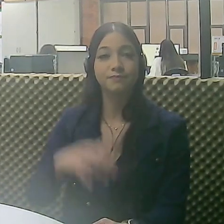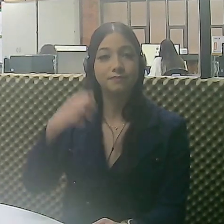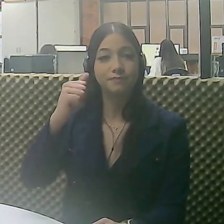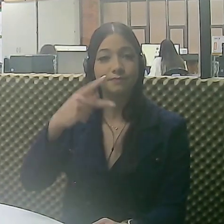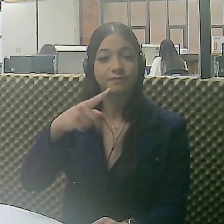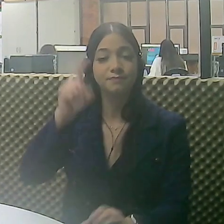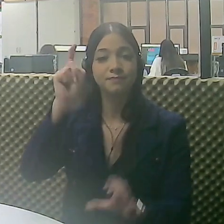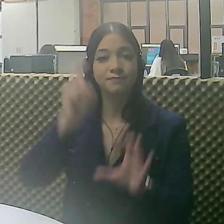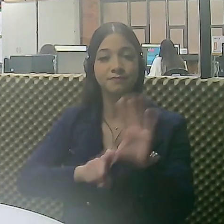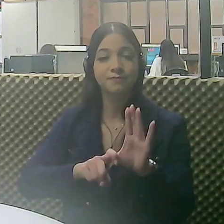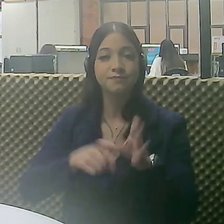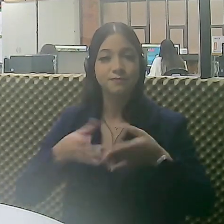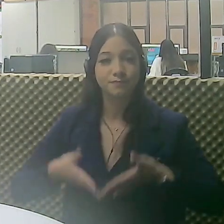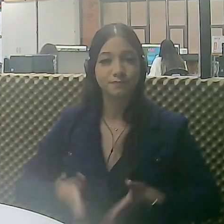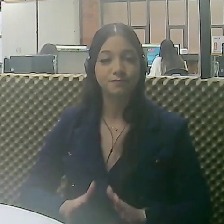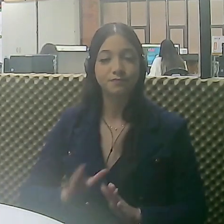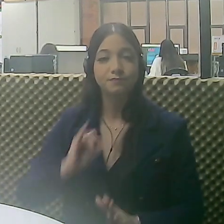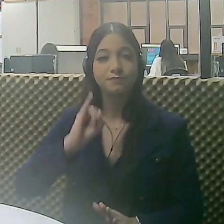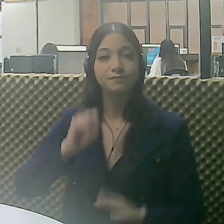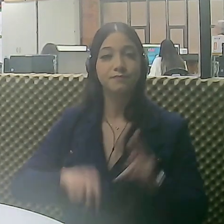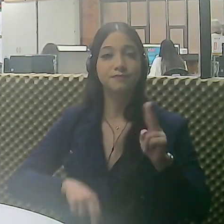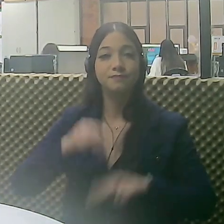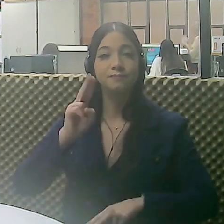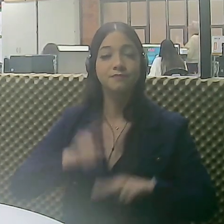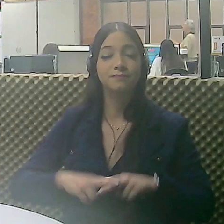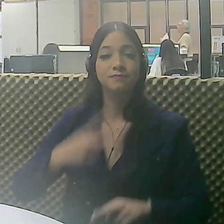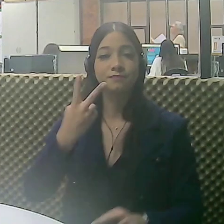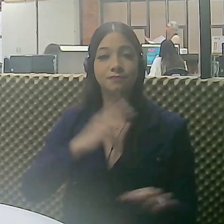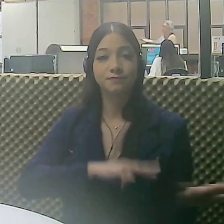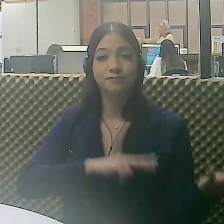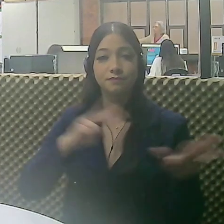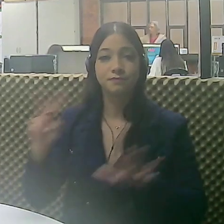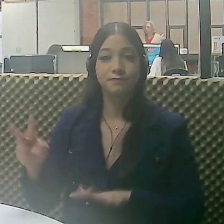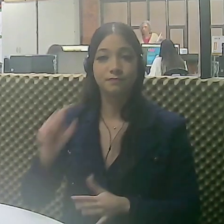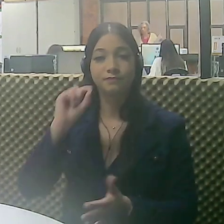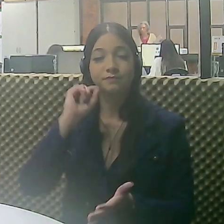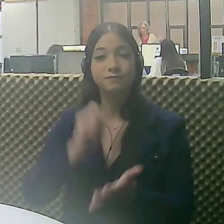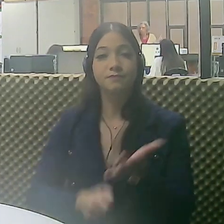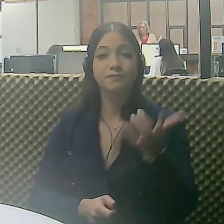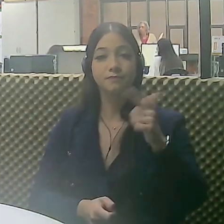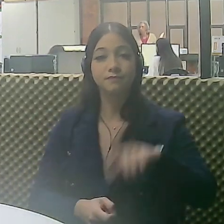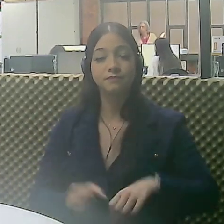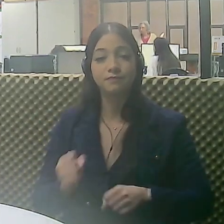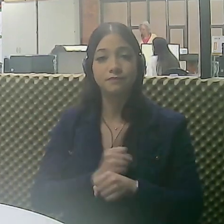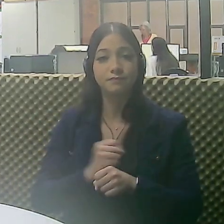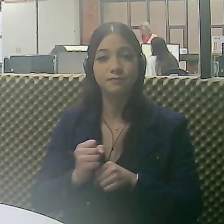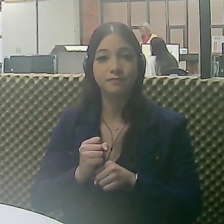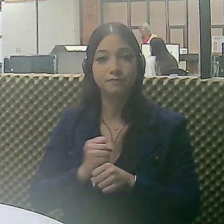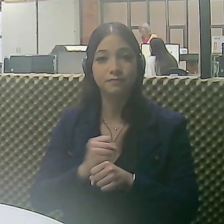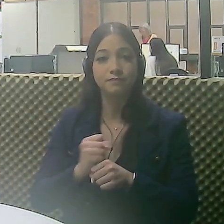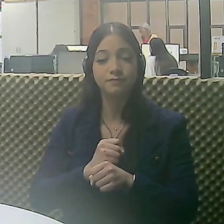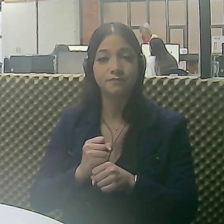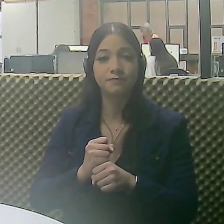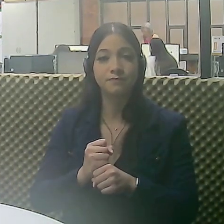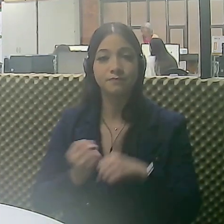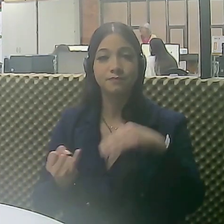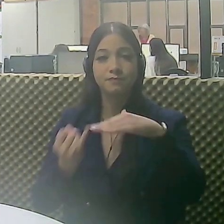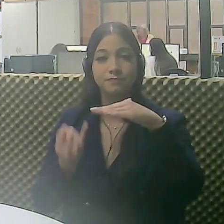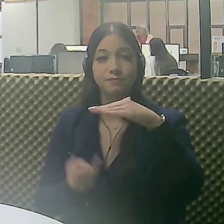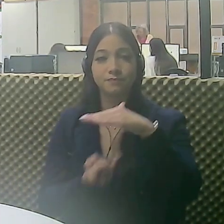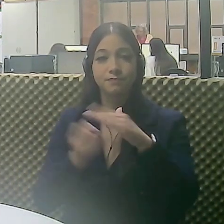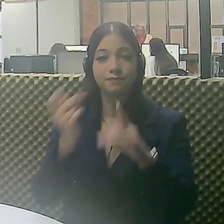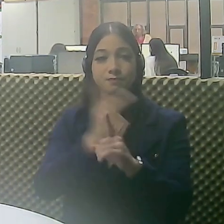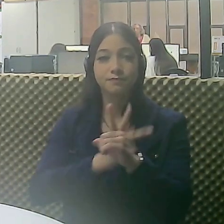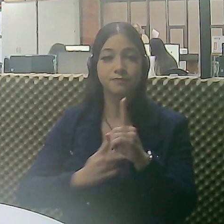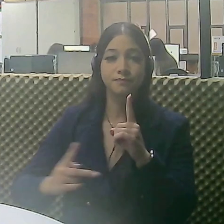Aposentados e pensionistas nascidos em junho têm mais 2 semanas para efetuarem um recadastramento anual junto ao Instituto de Previdência